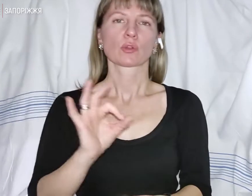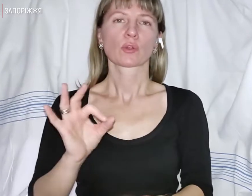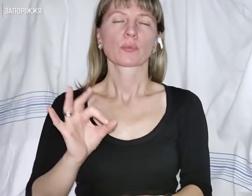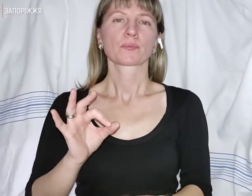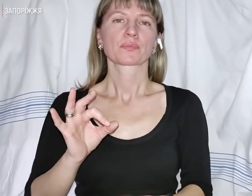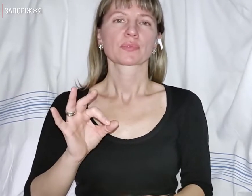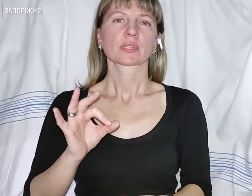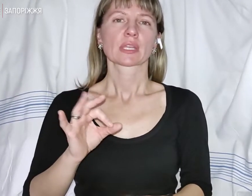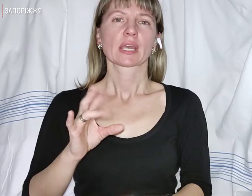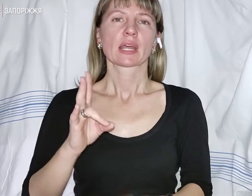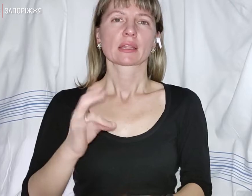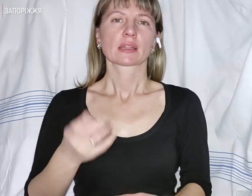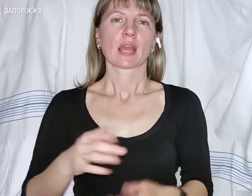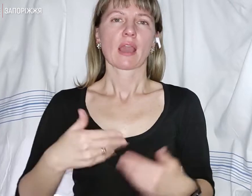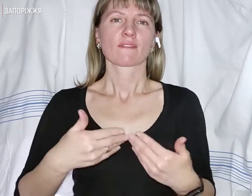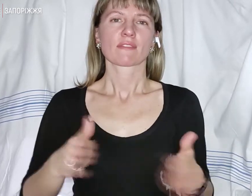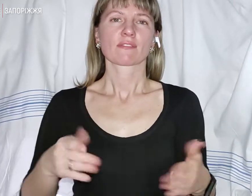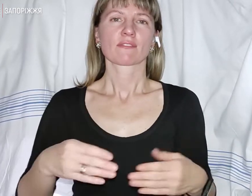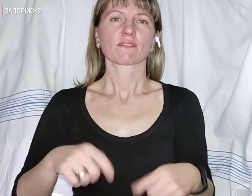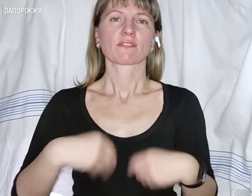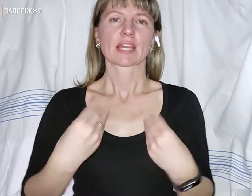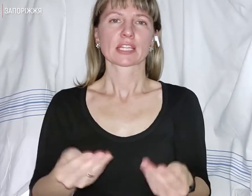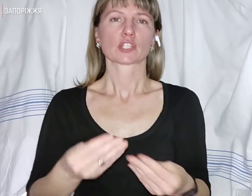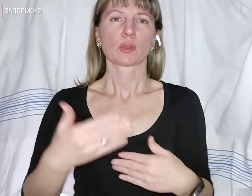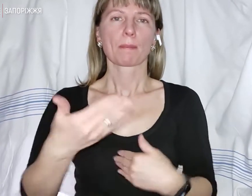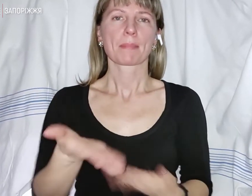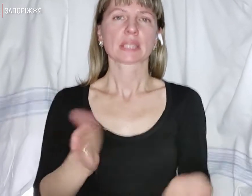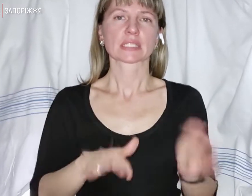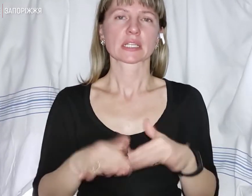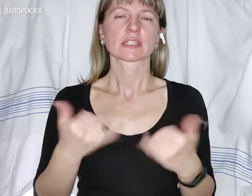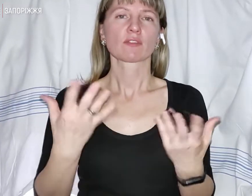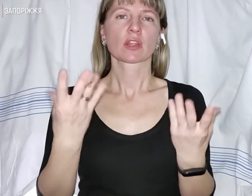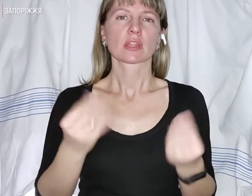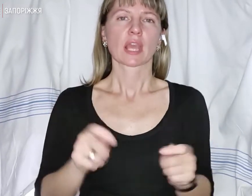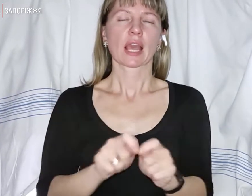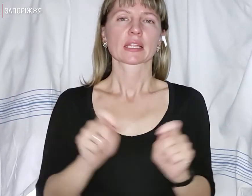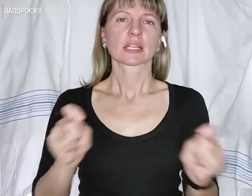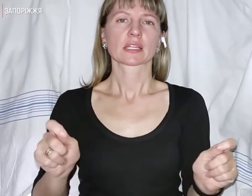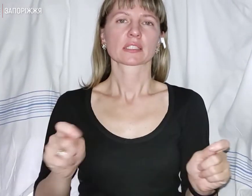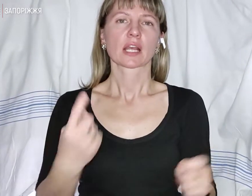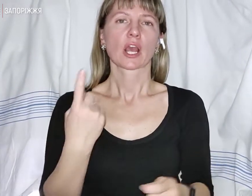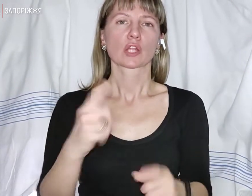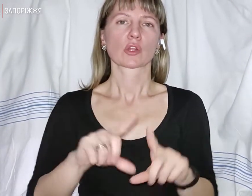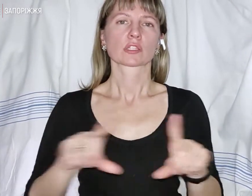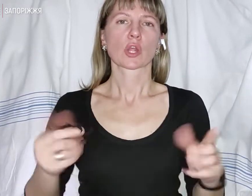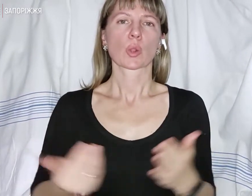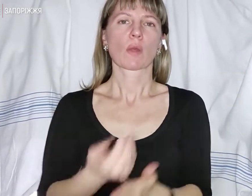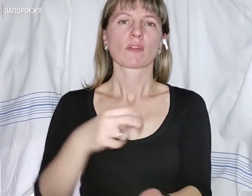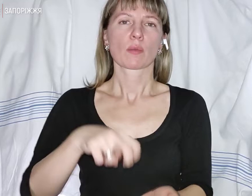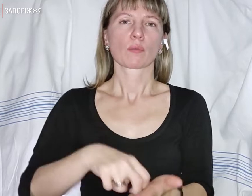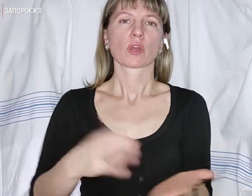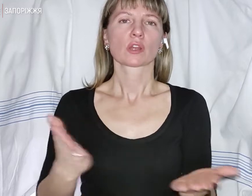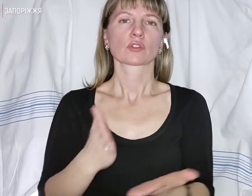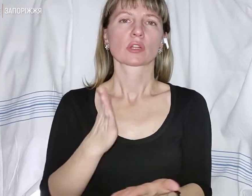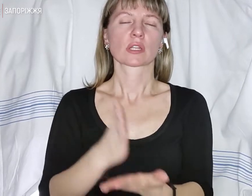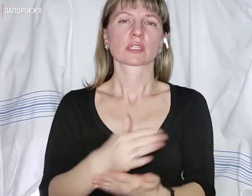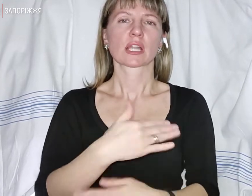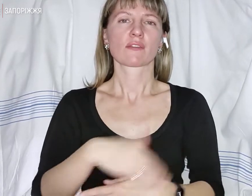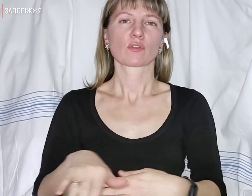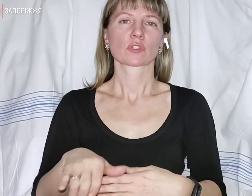Хочешь чай фруктовый? Ну, с другой стороны, вот говорите, девочки, чай фруктовый. Вы вчера знакомые за 40 минут прошли промежку. Да, я убью фруктовый. Эй, он тоже такой